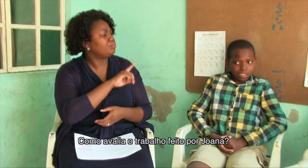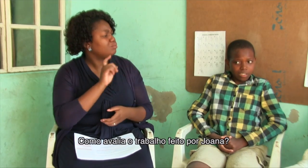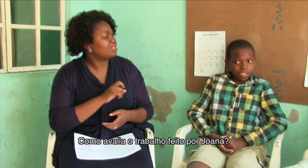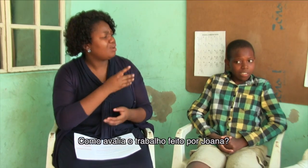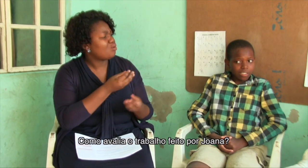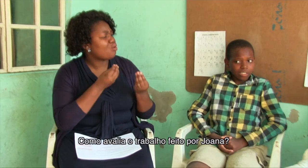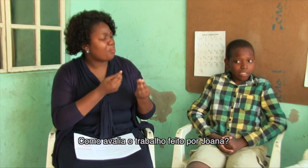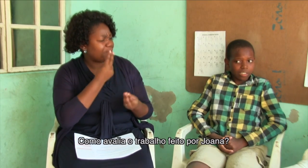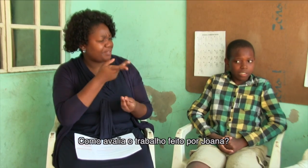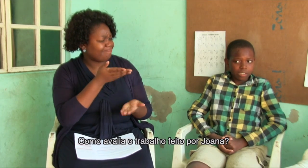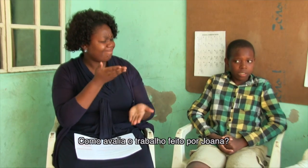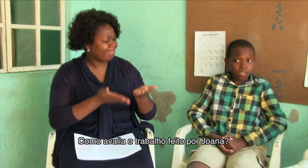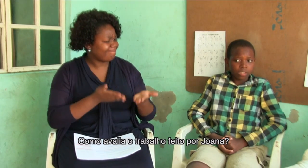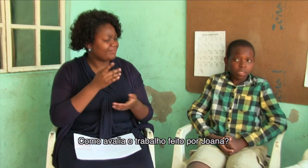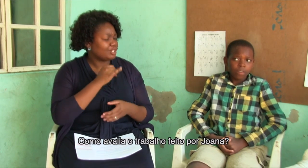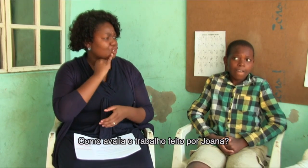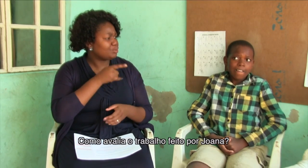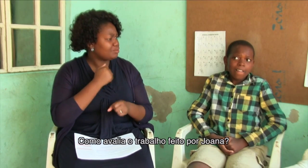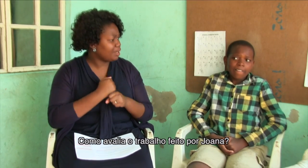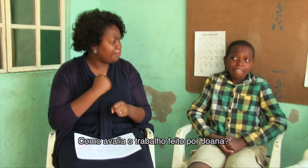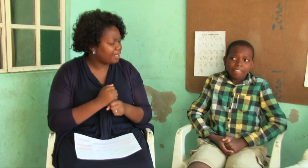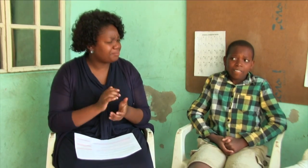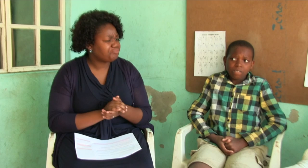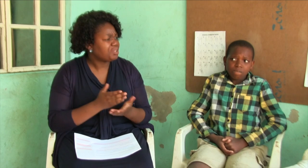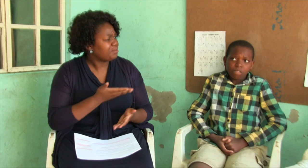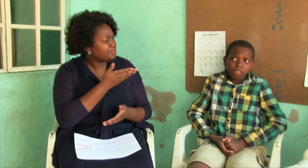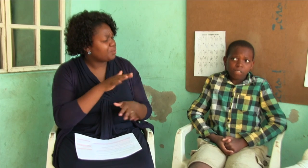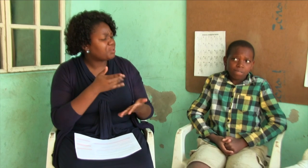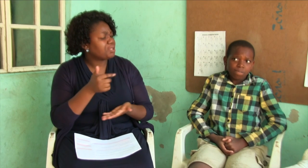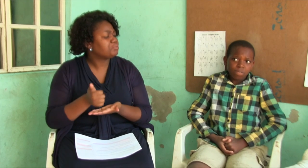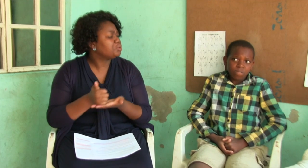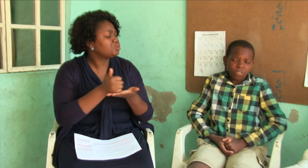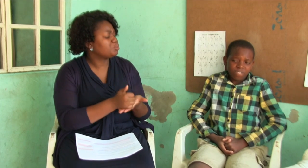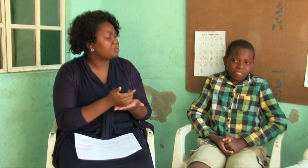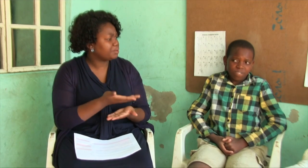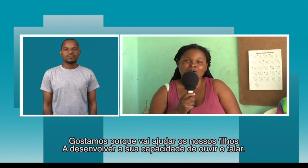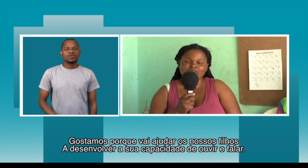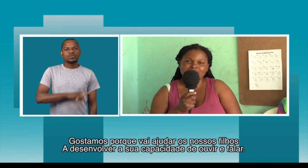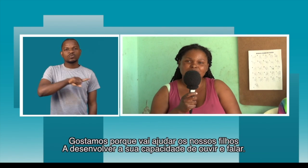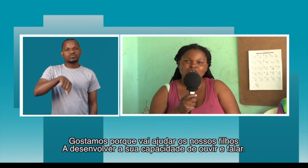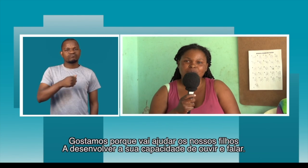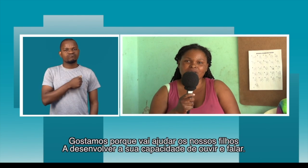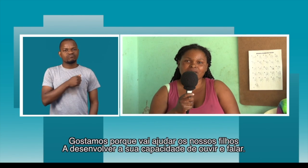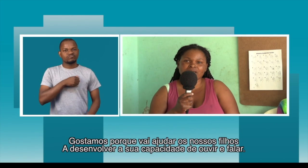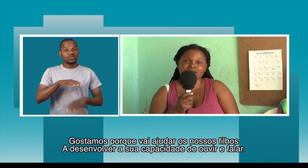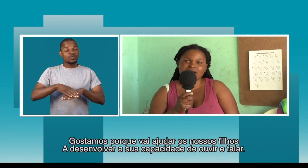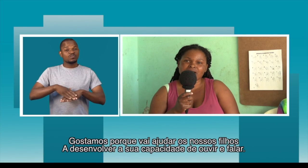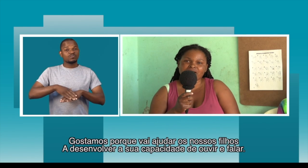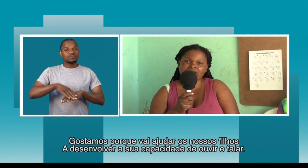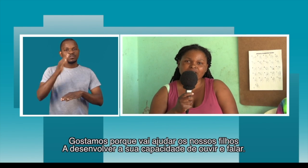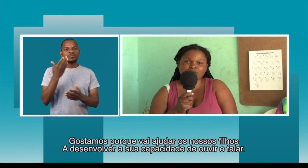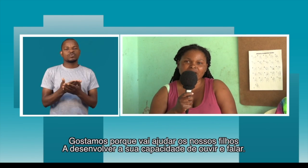Como avalia o trabalho feito por Joana? Música Música Gostamos porque